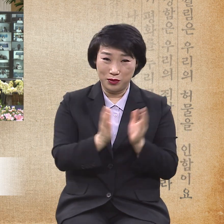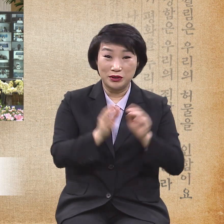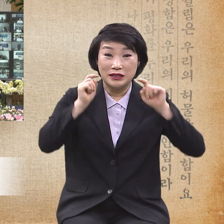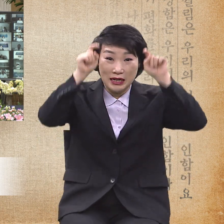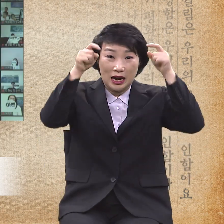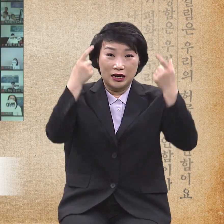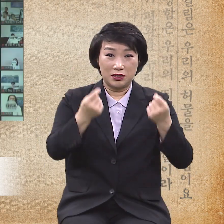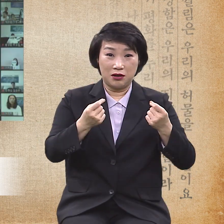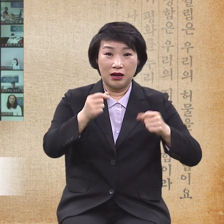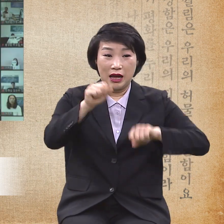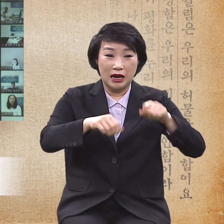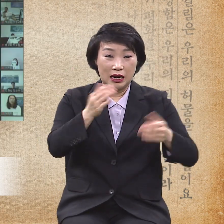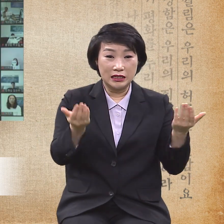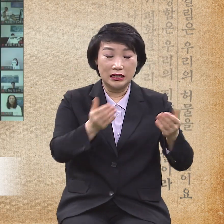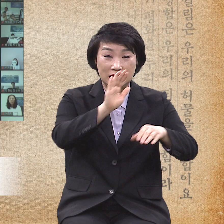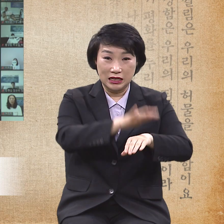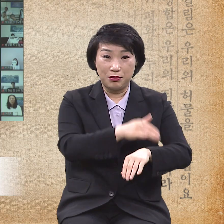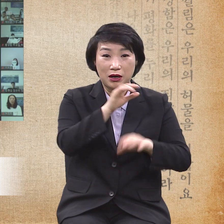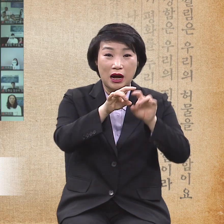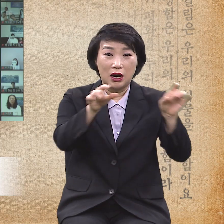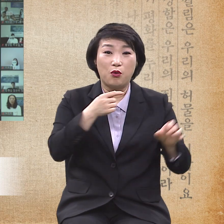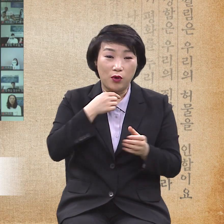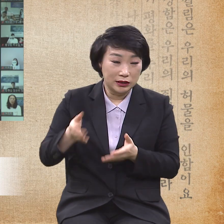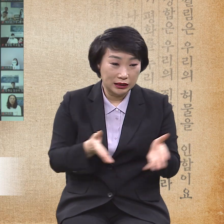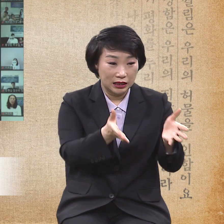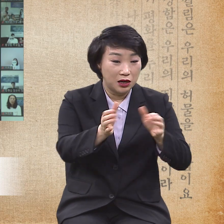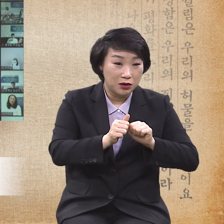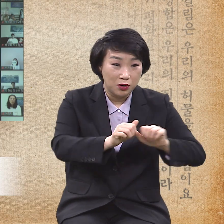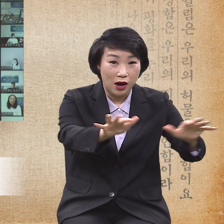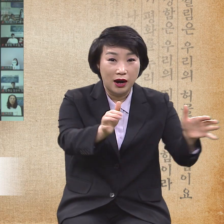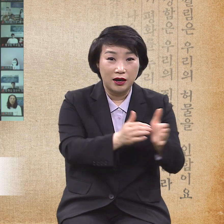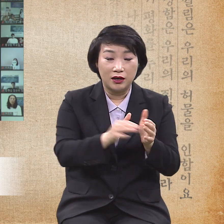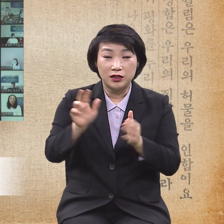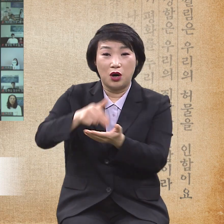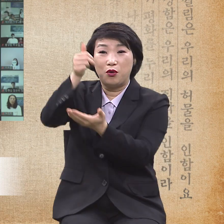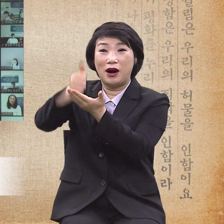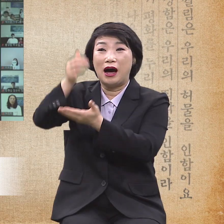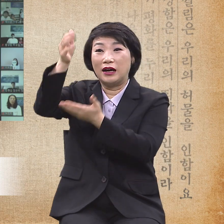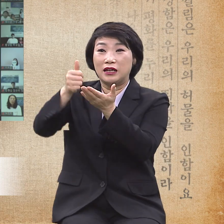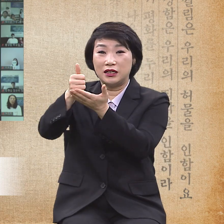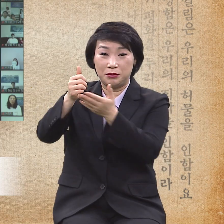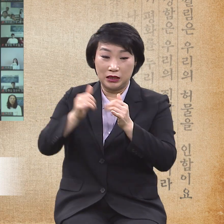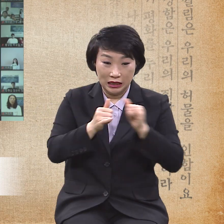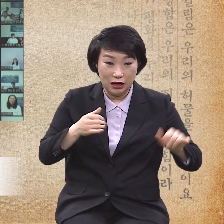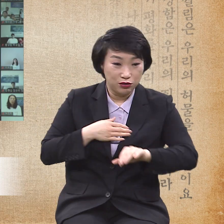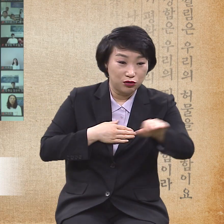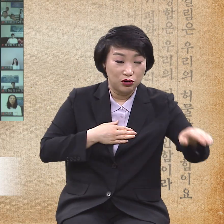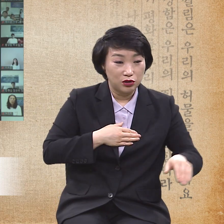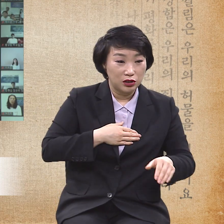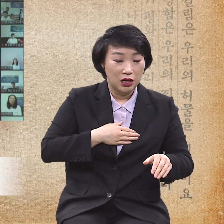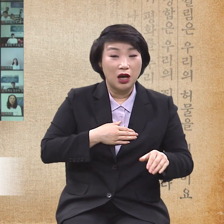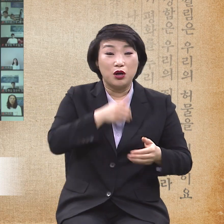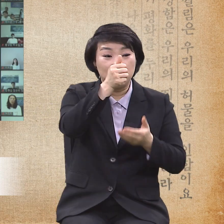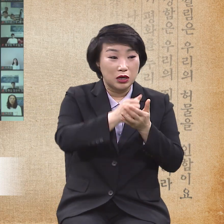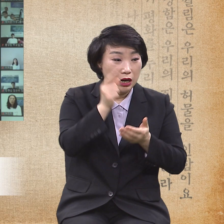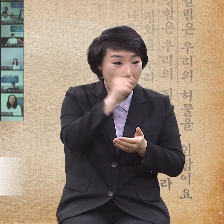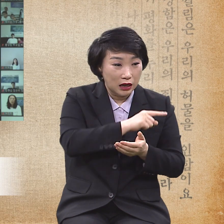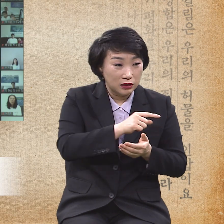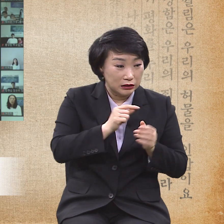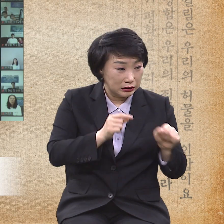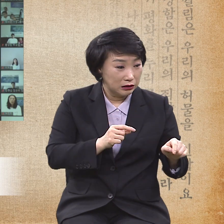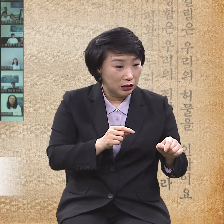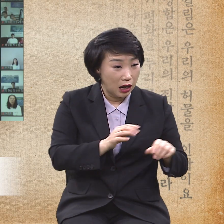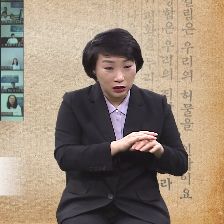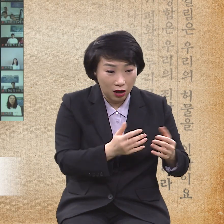우리는 타양 같아도 그릇 행하여 각기 제 길로 갔거늘 여호와께서는 우리 무리의